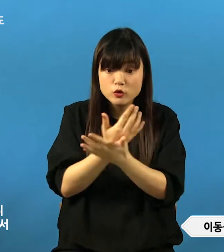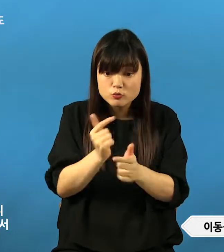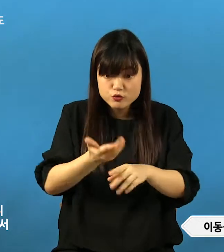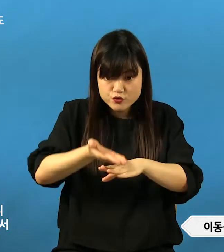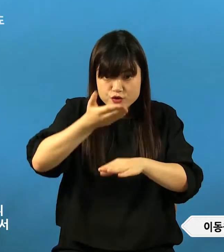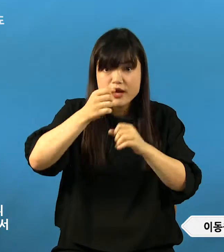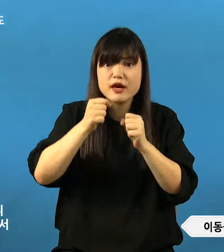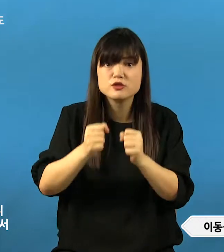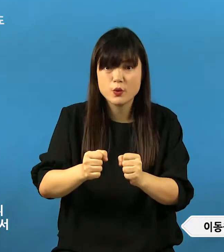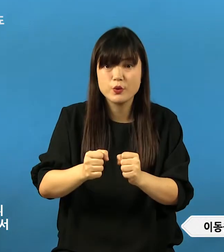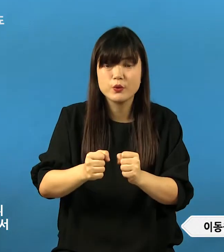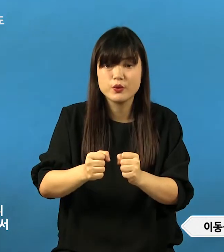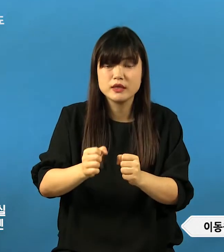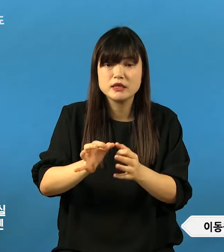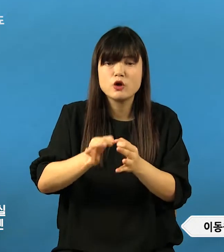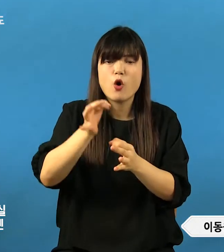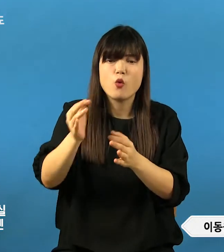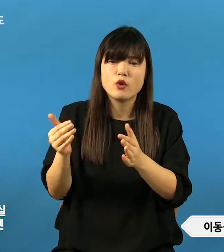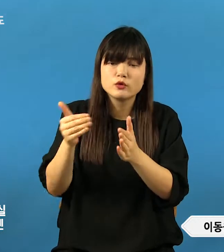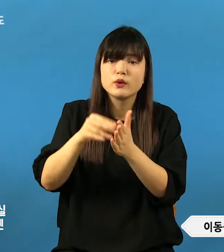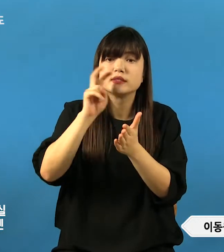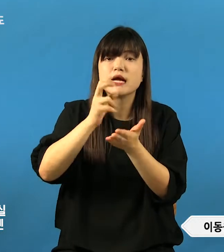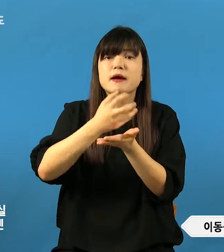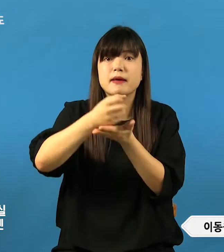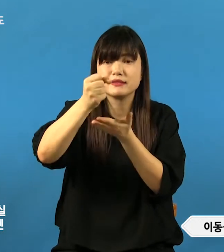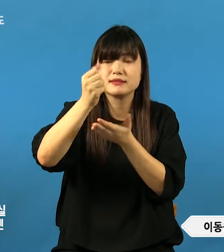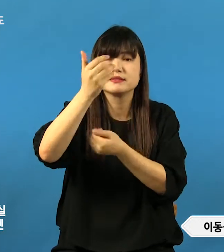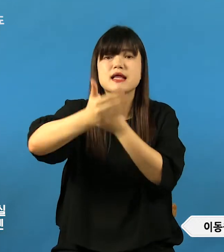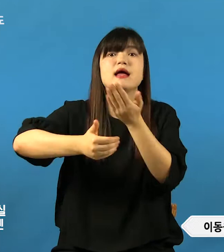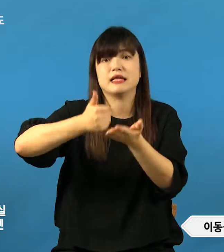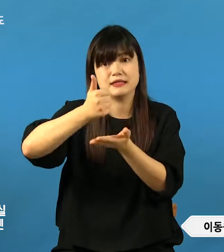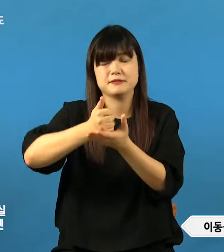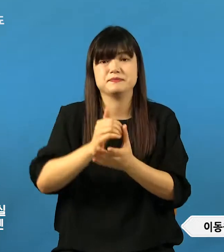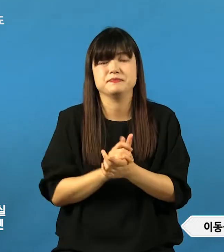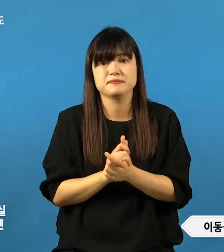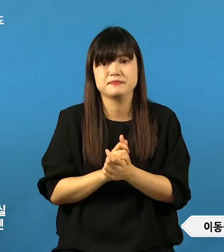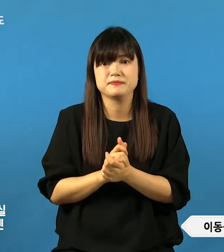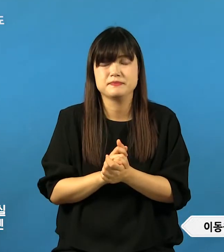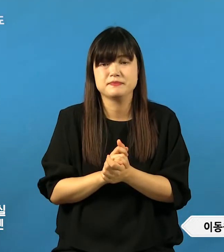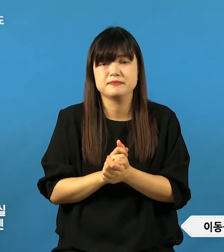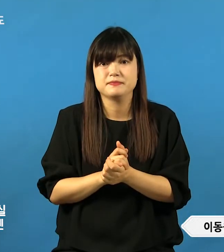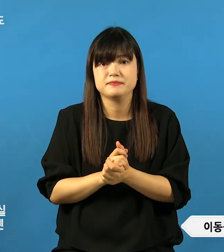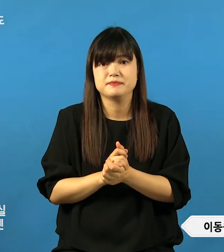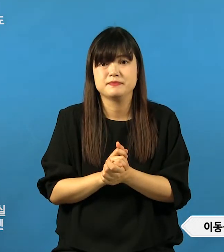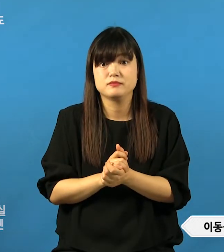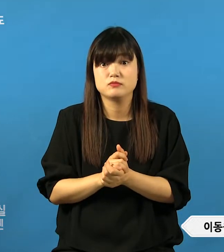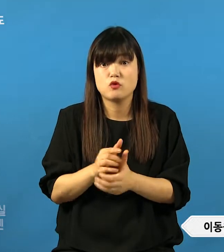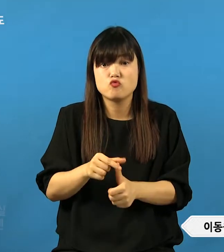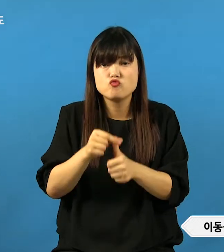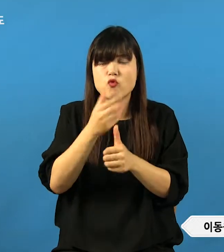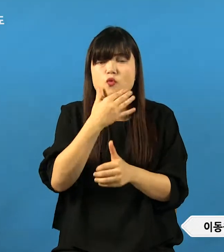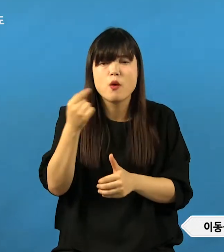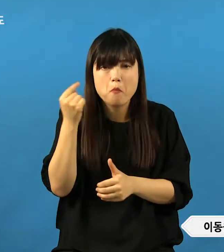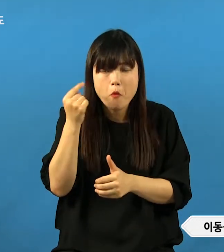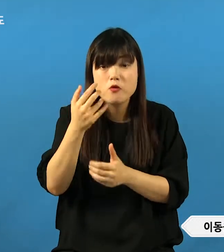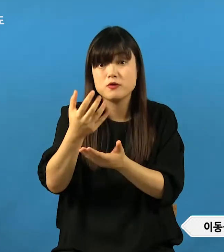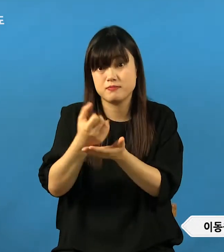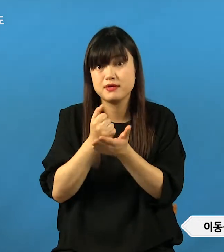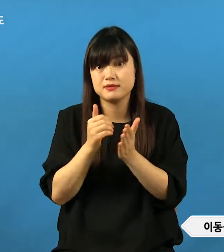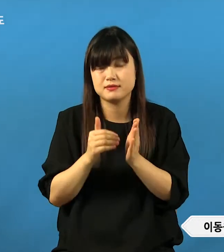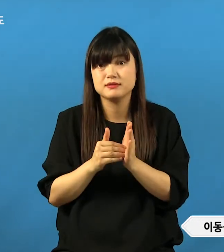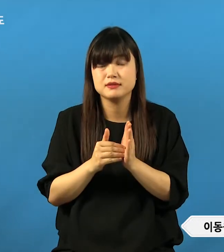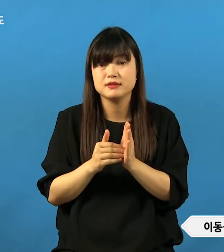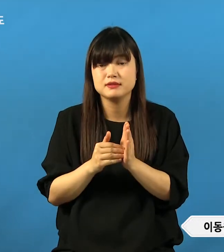위에 계셔서 세세의 찬양을 받으실 하나님이시니라. 그들에게 구원의 복음이 전해진